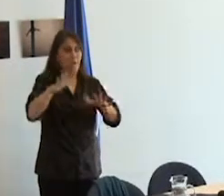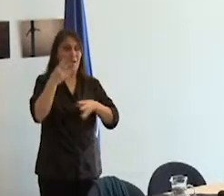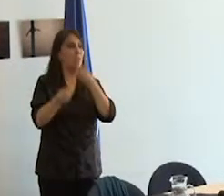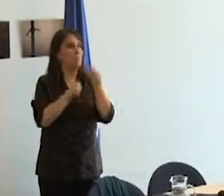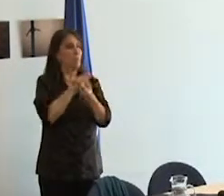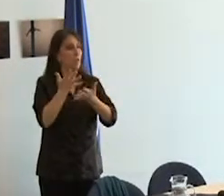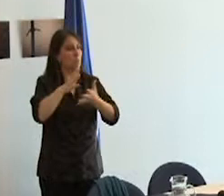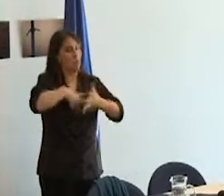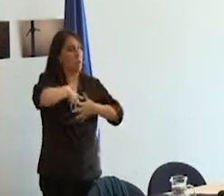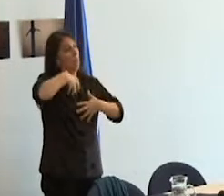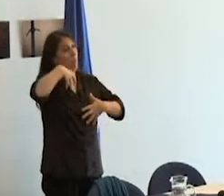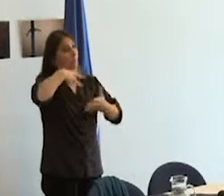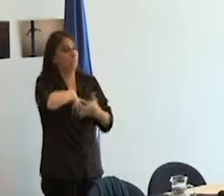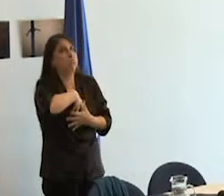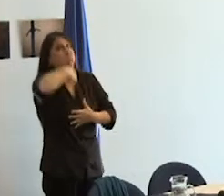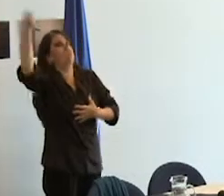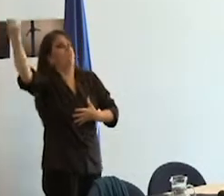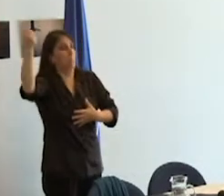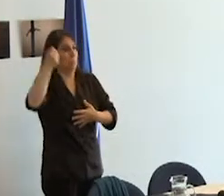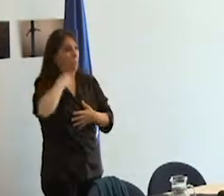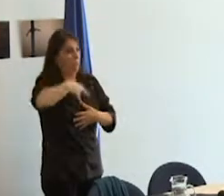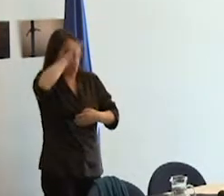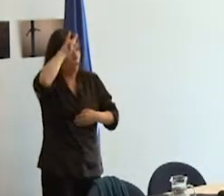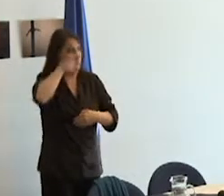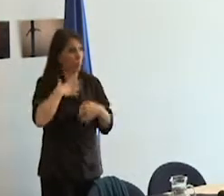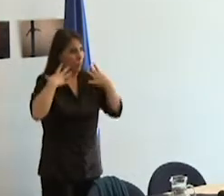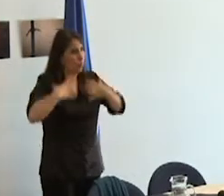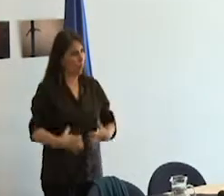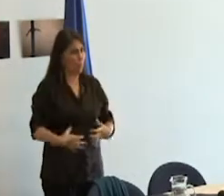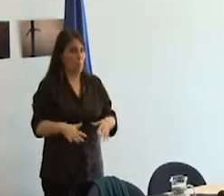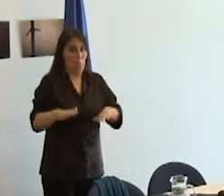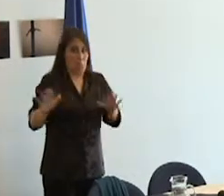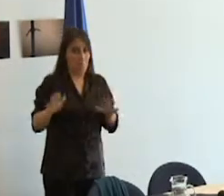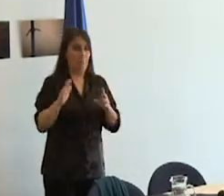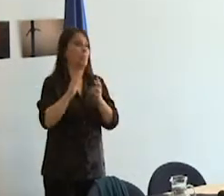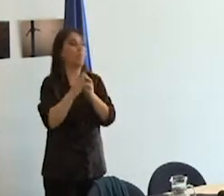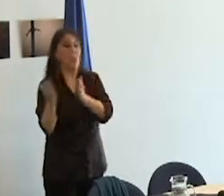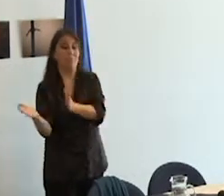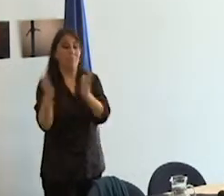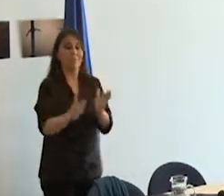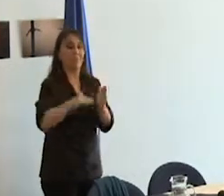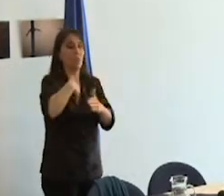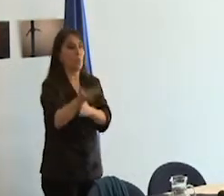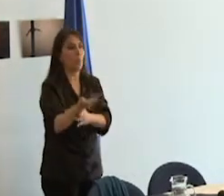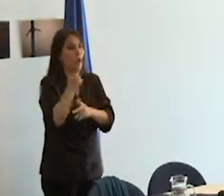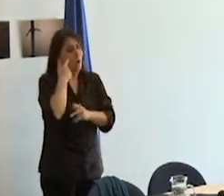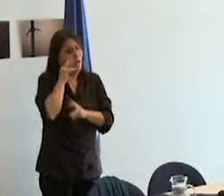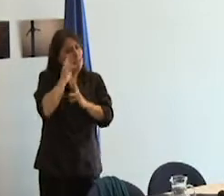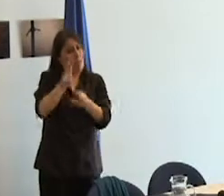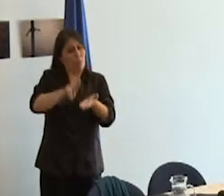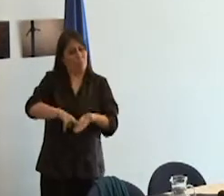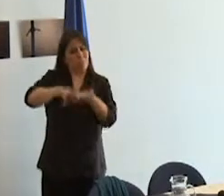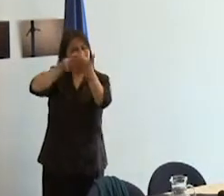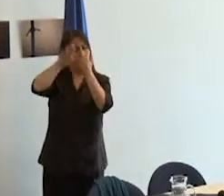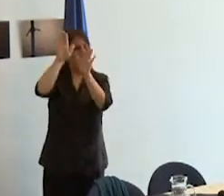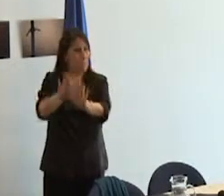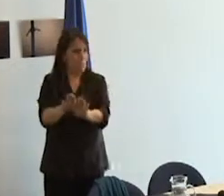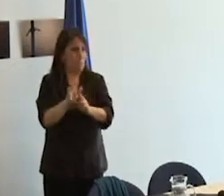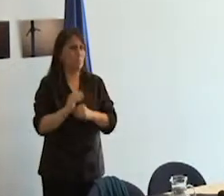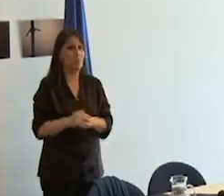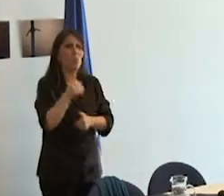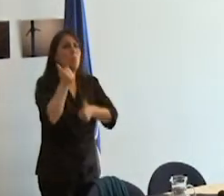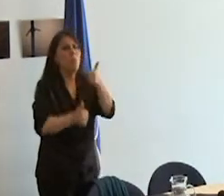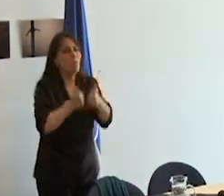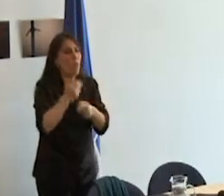de exorcismo. Más adelante son considerados objetos de redención, redención que se daba